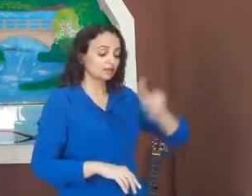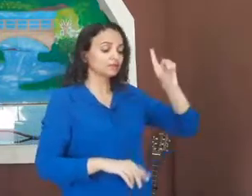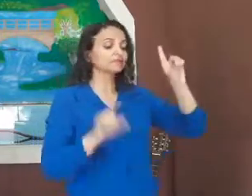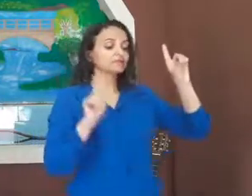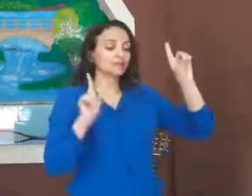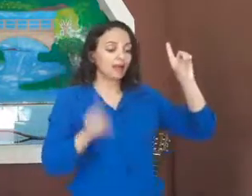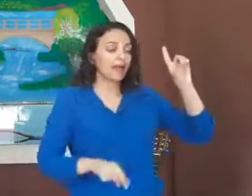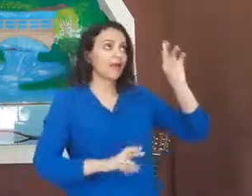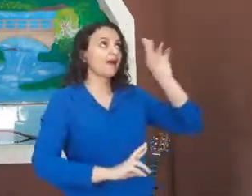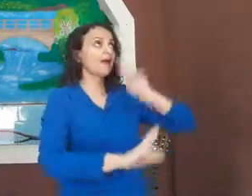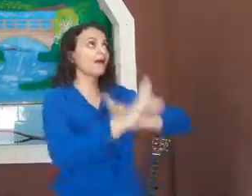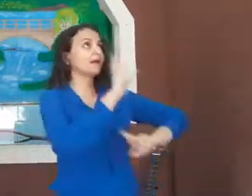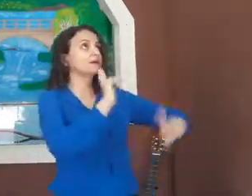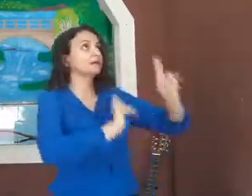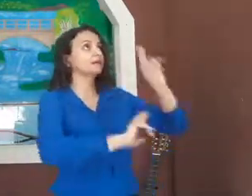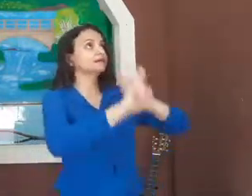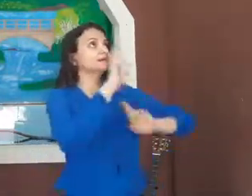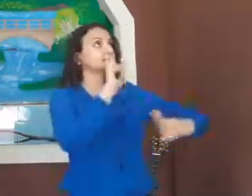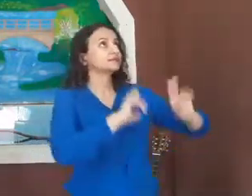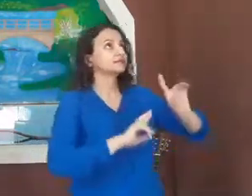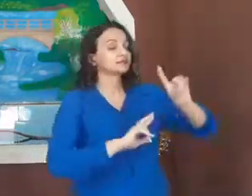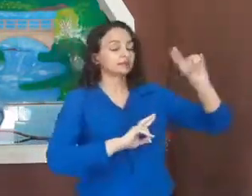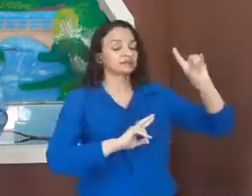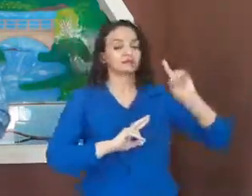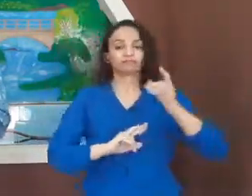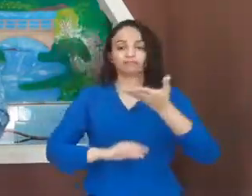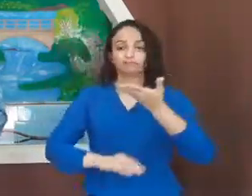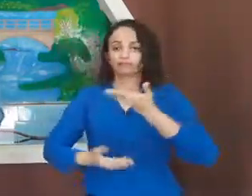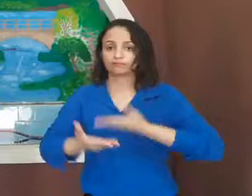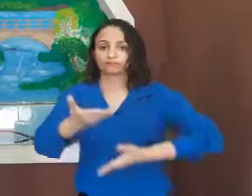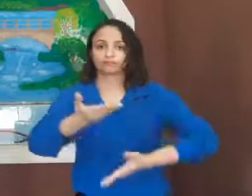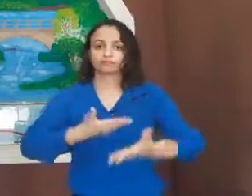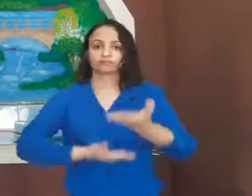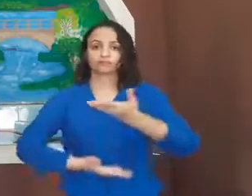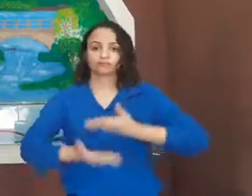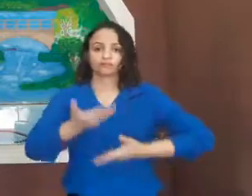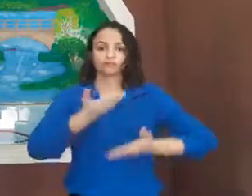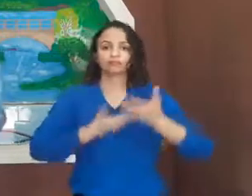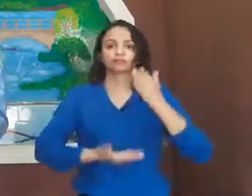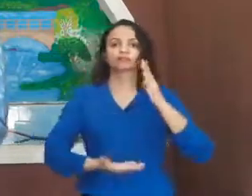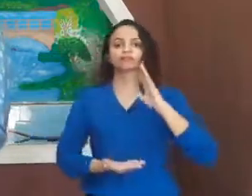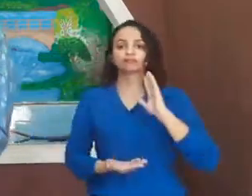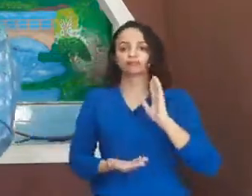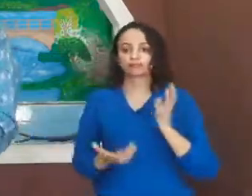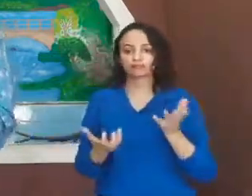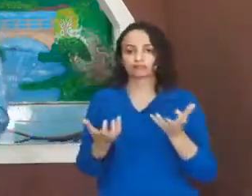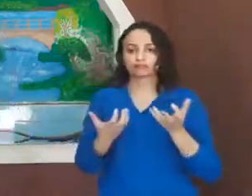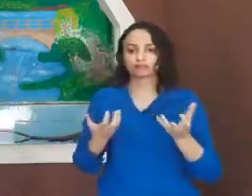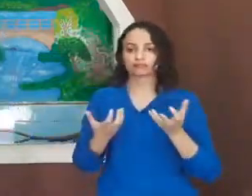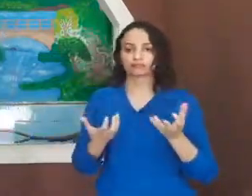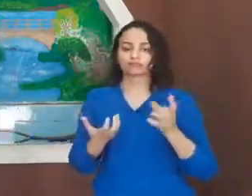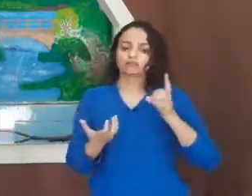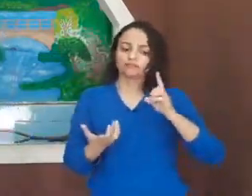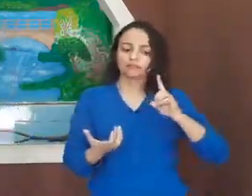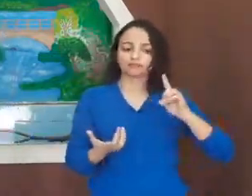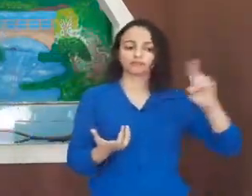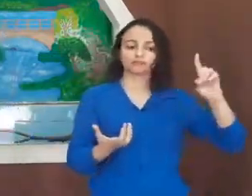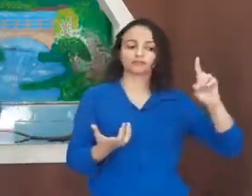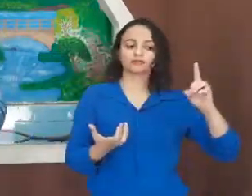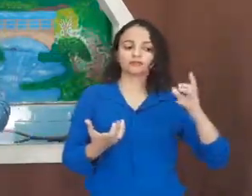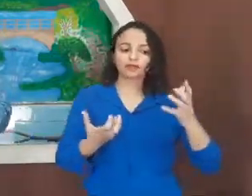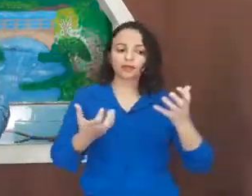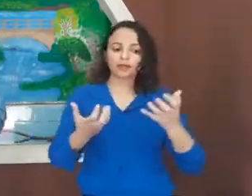Nosso Deus é um Deus que trava relacionamentos. E Ele quer que nós tenhamos essa